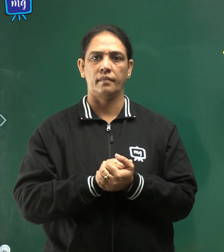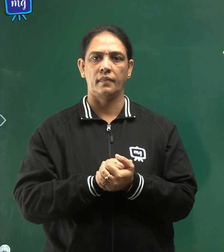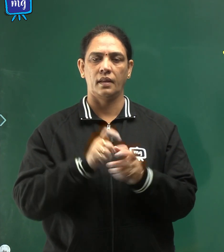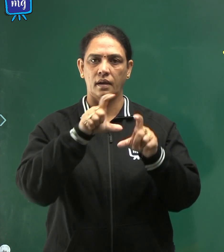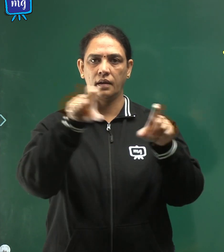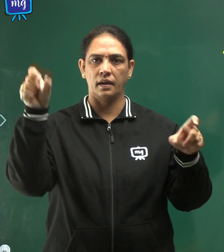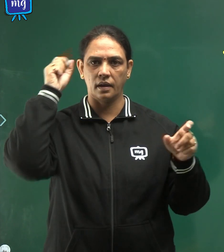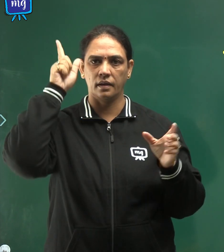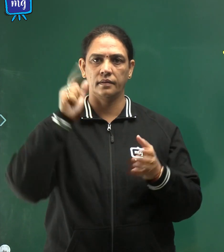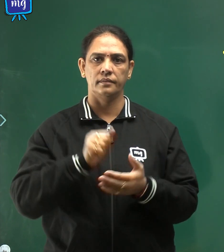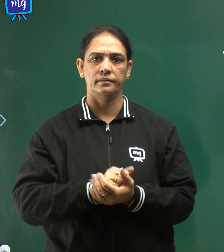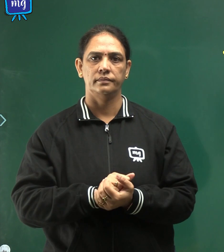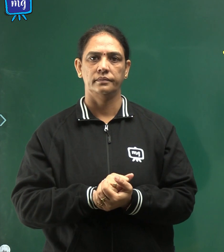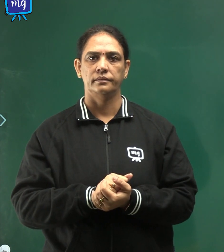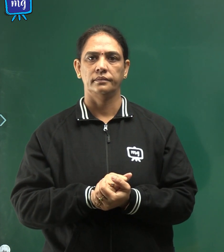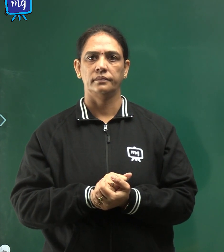समझ आ गया।